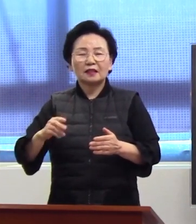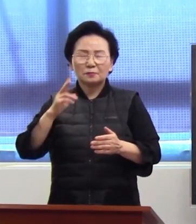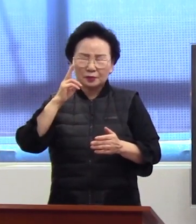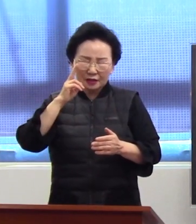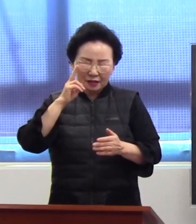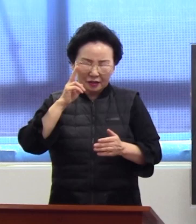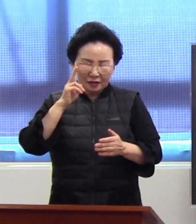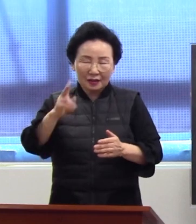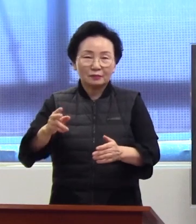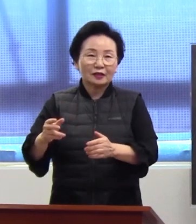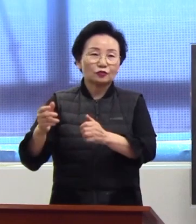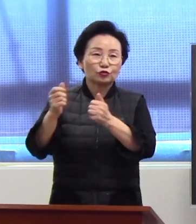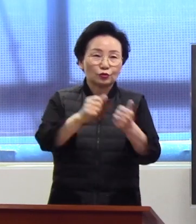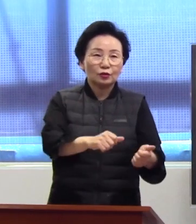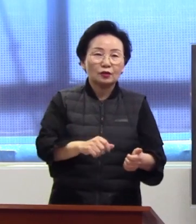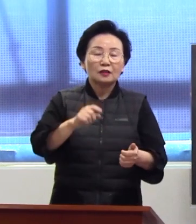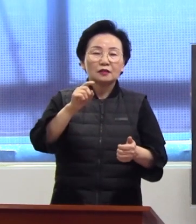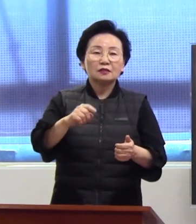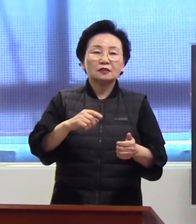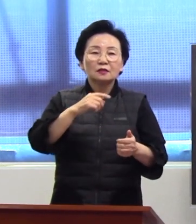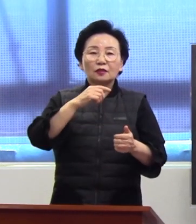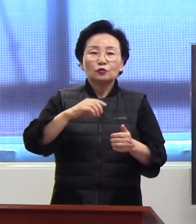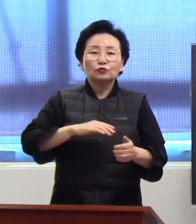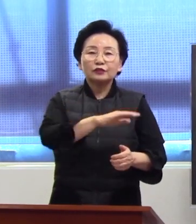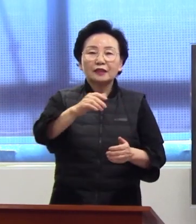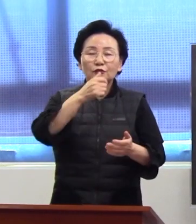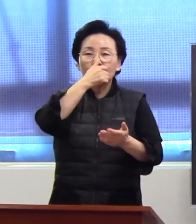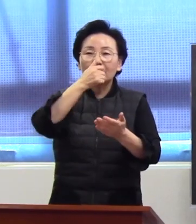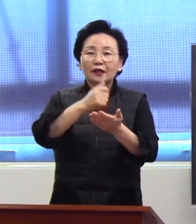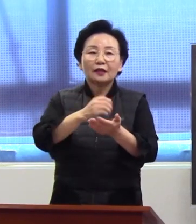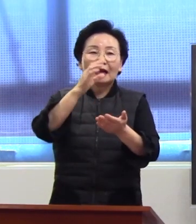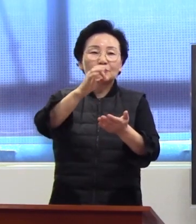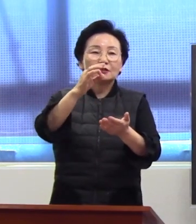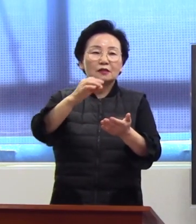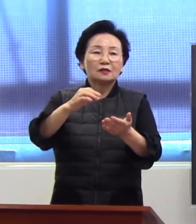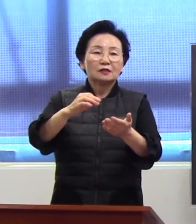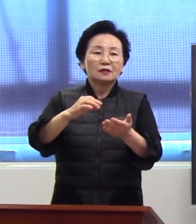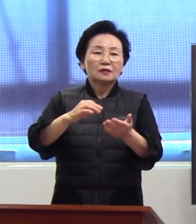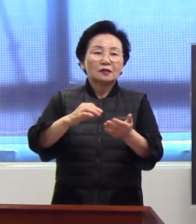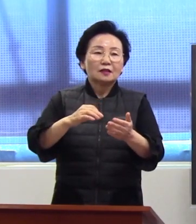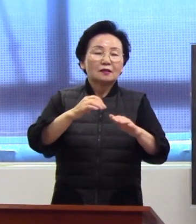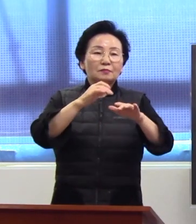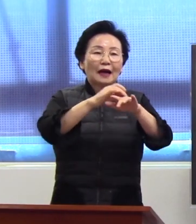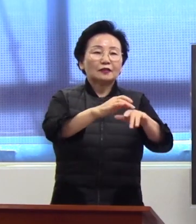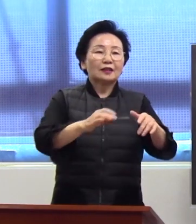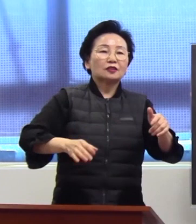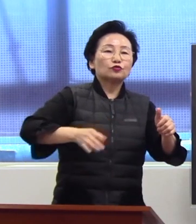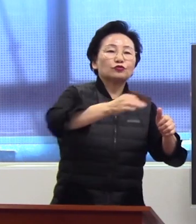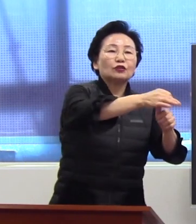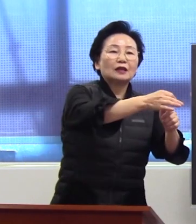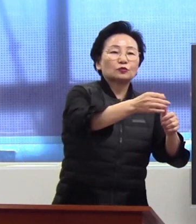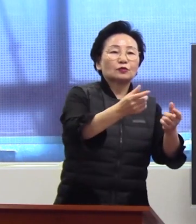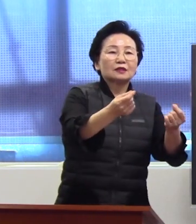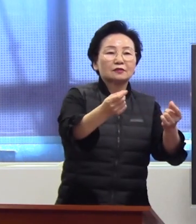그렇게 비참하게 죽고 그 우리의 죄의 값을 마귀한테 준 거하고 똑같은